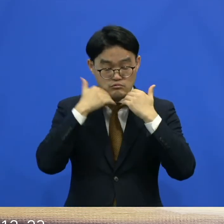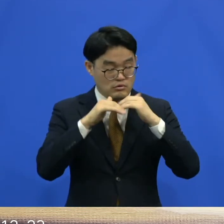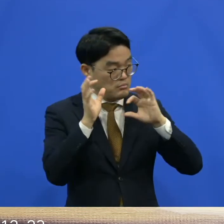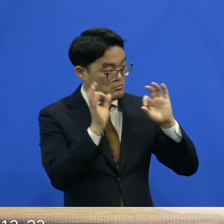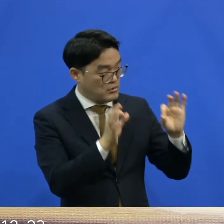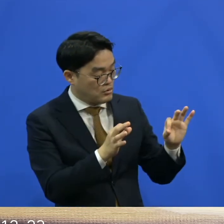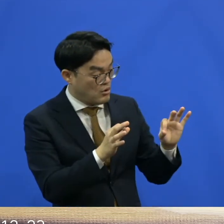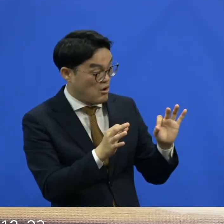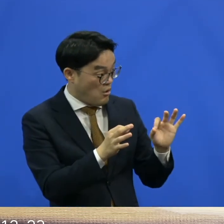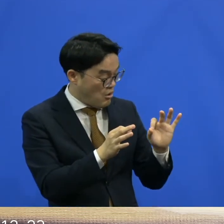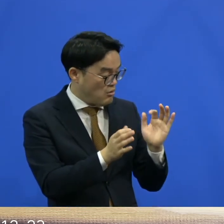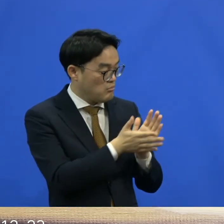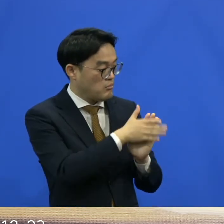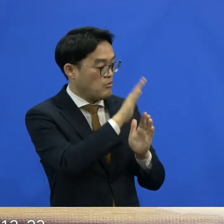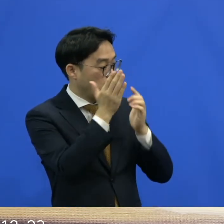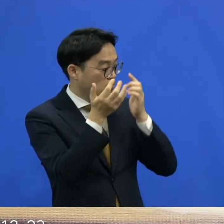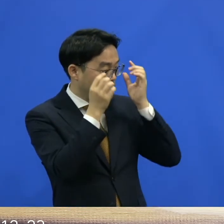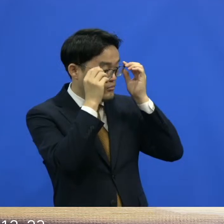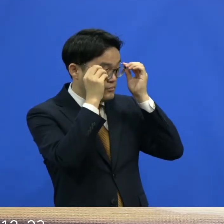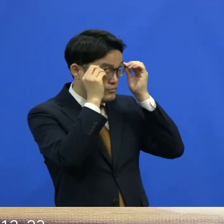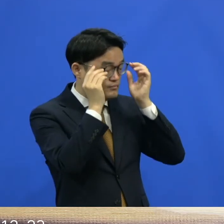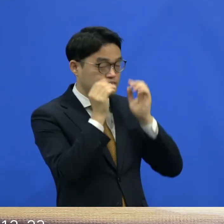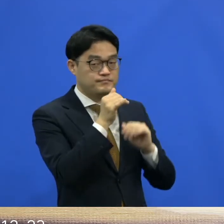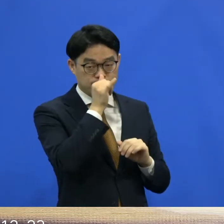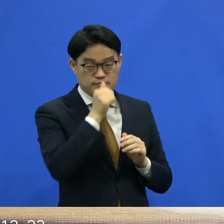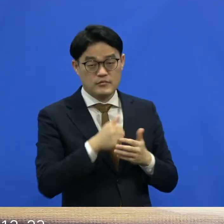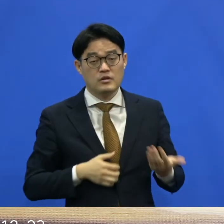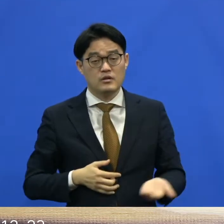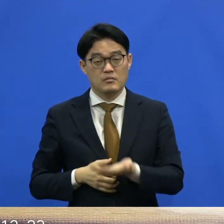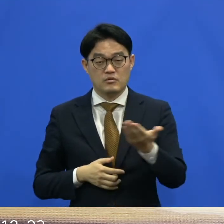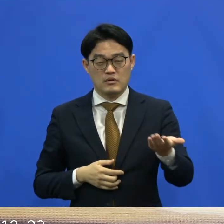여러분, 글작품은 저절로 되지 않습니다.